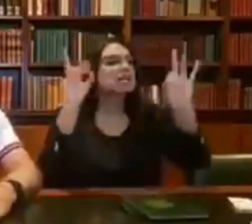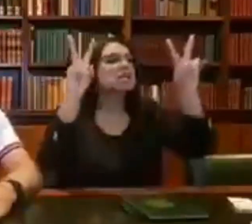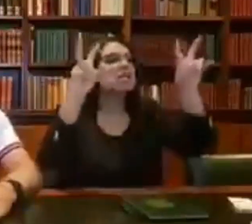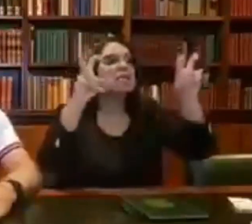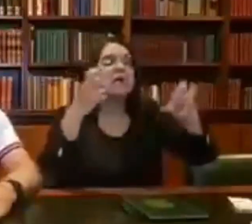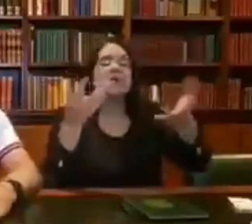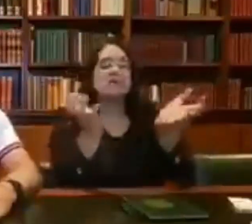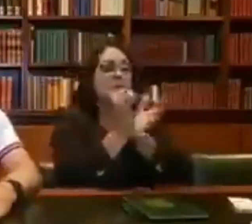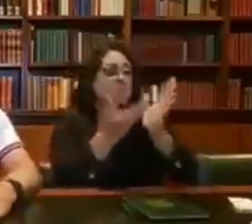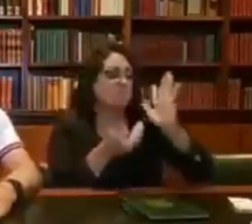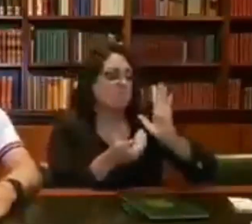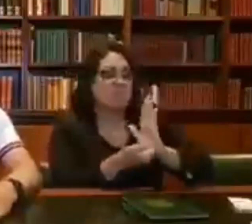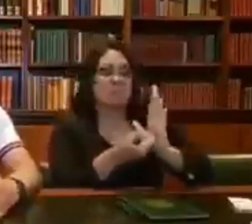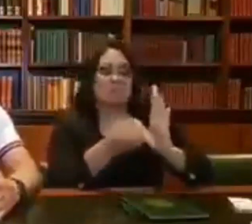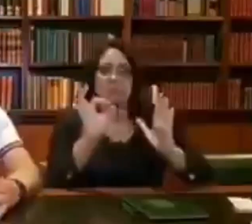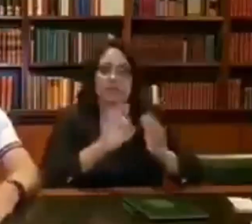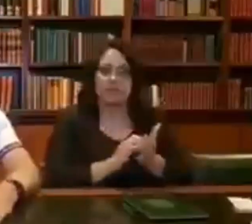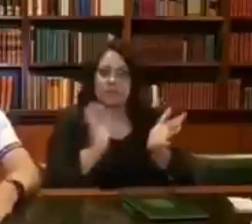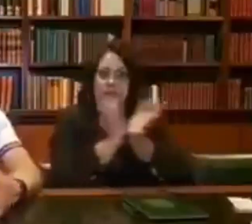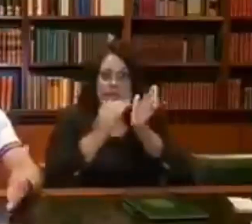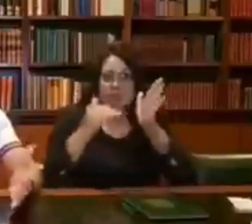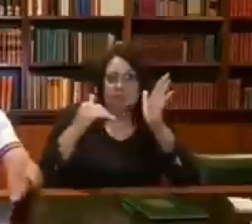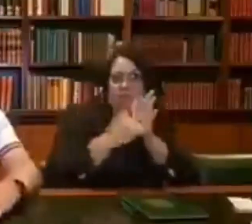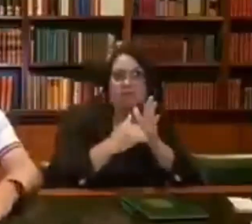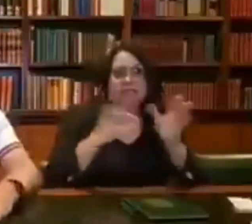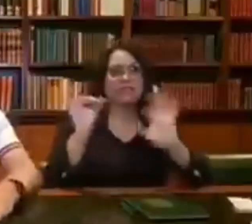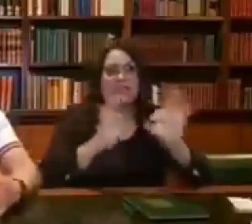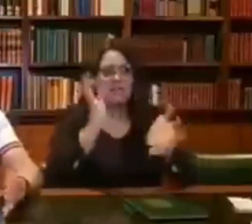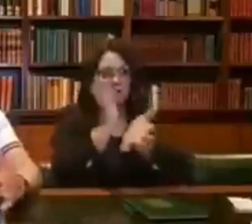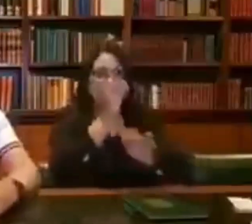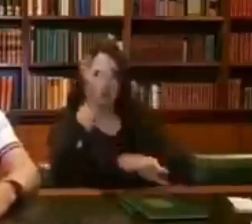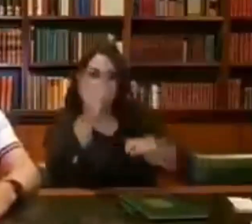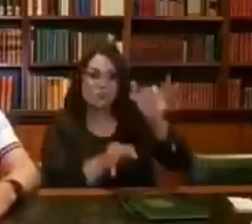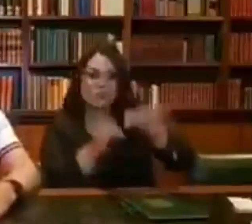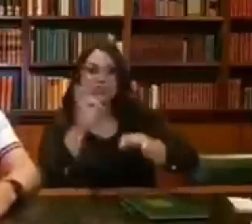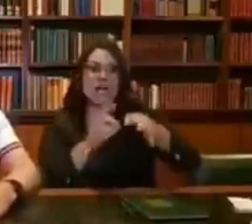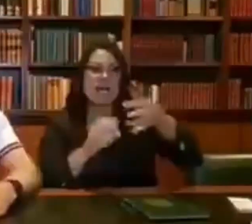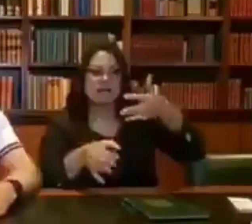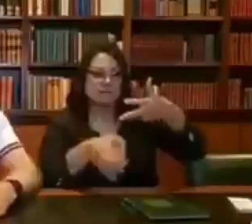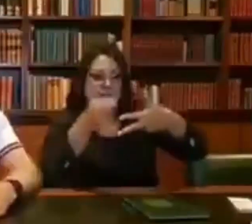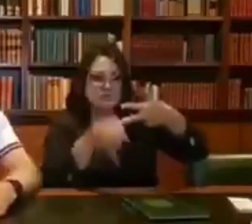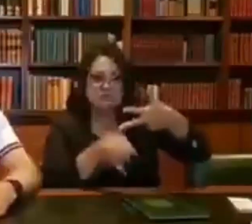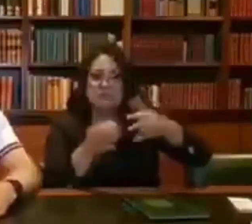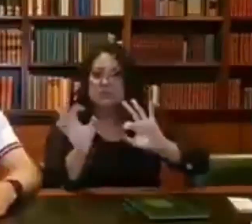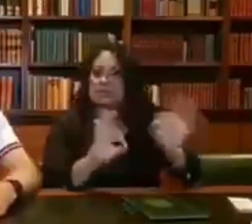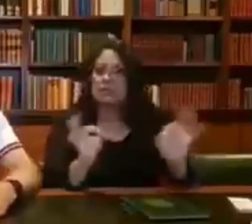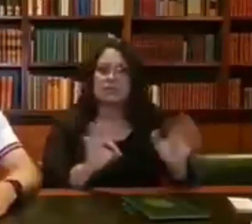o parlamento brasileiro, atacando o poder judiciário, atacando quem quer que seja. Veja lá.